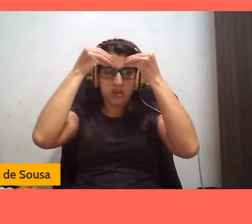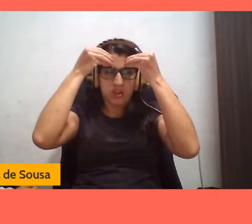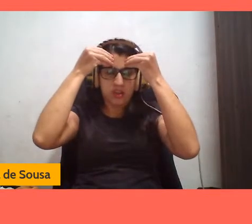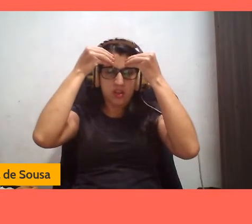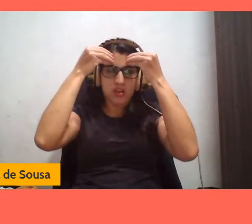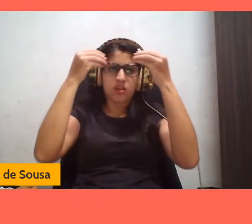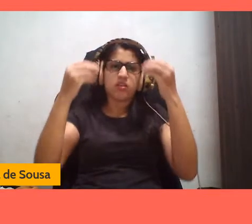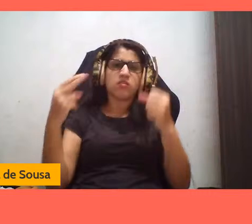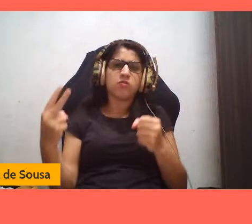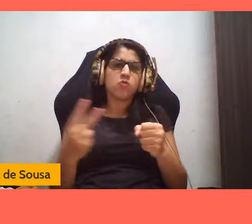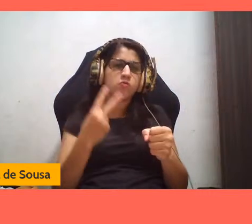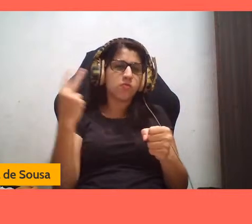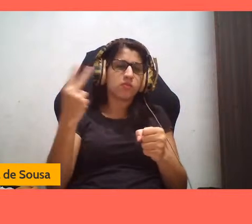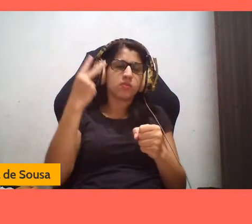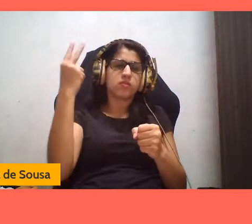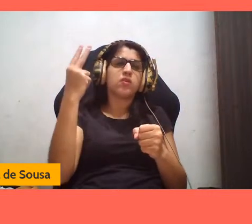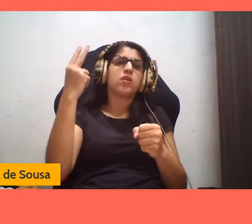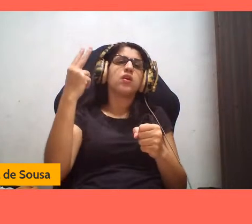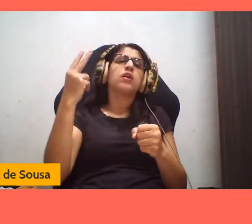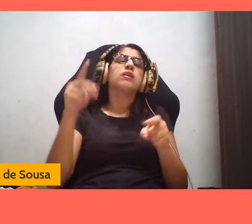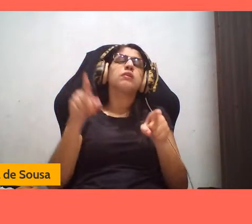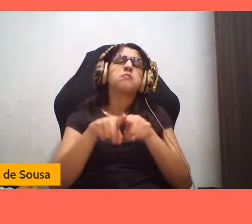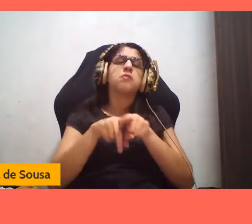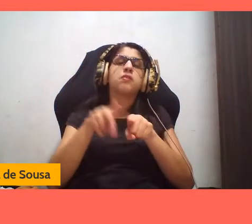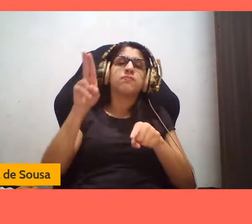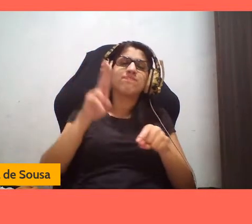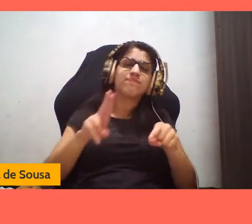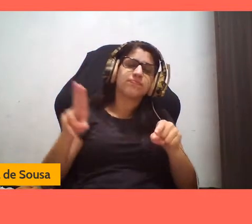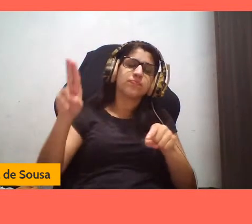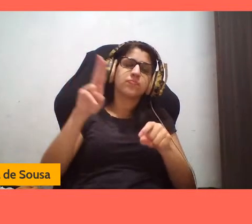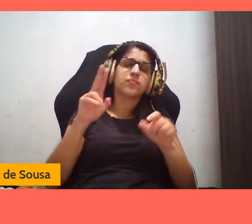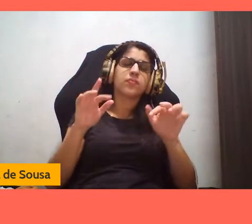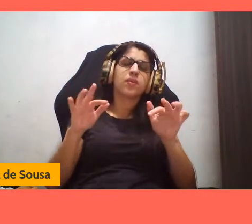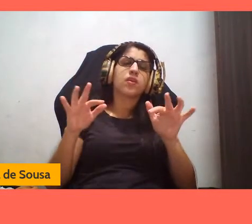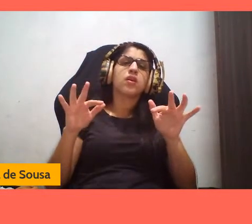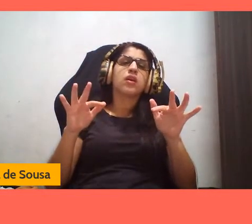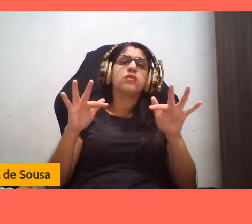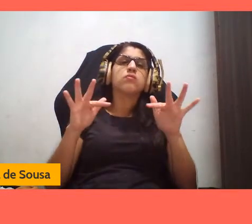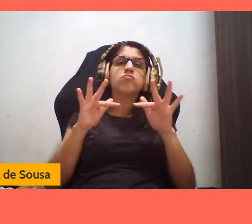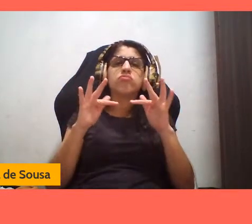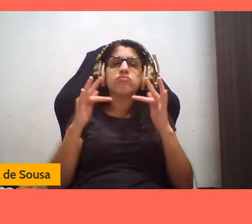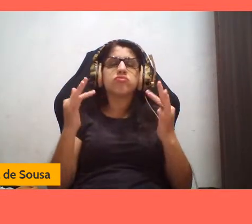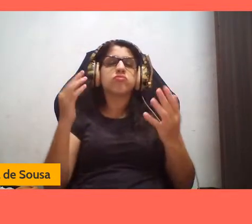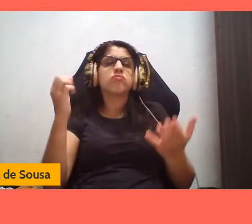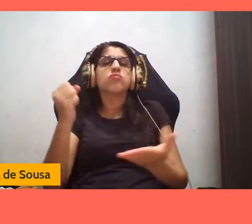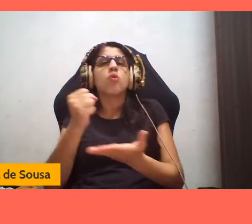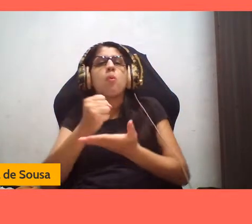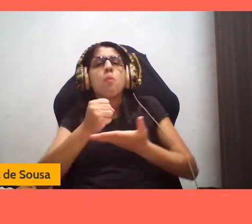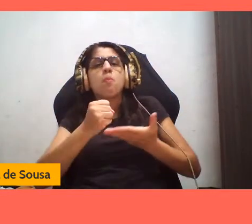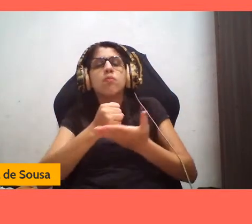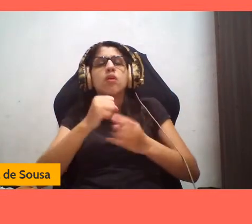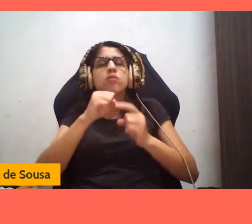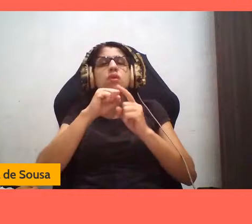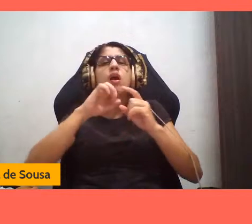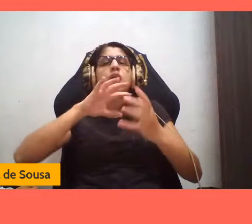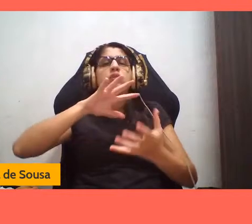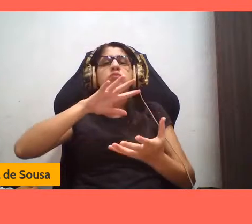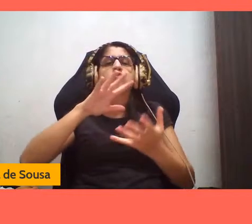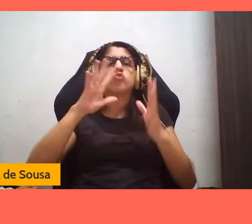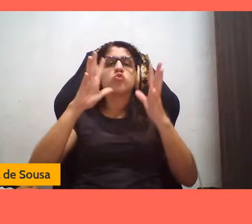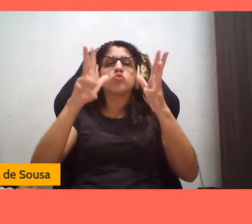e a sua utilização são comuns a todas as pessoas, como parte de um